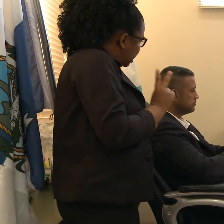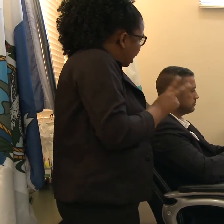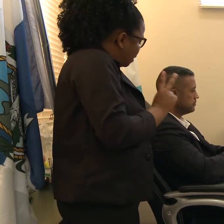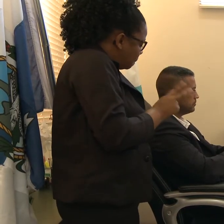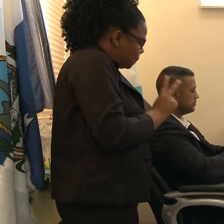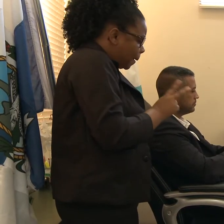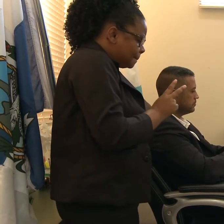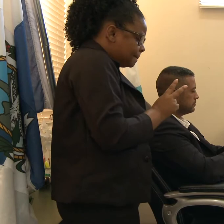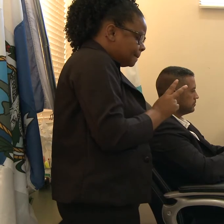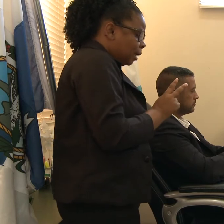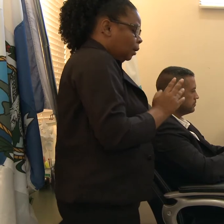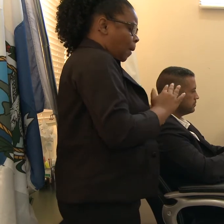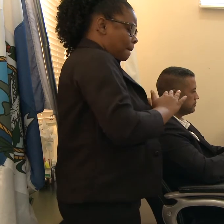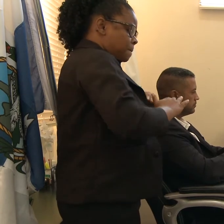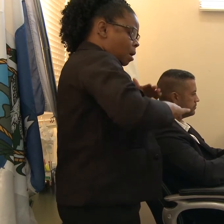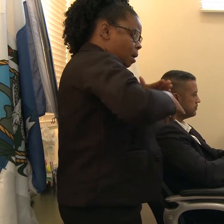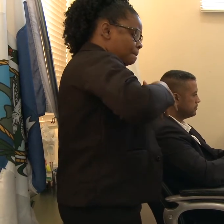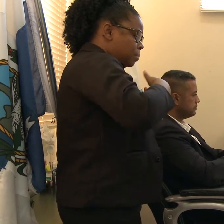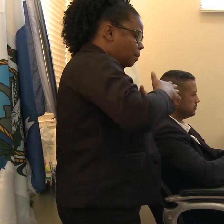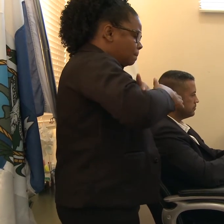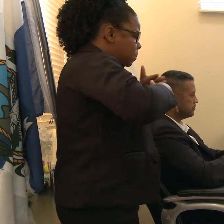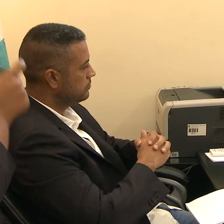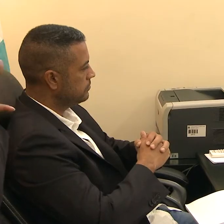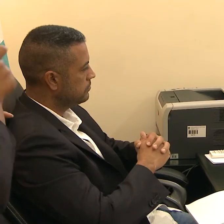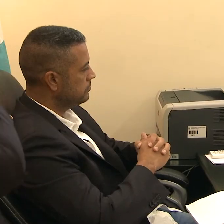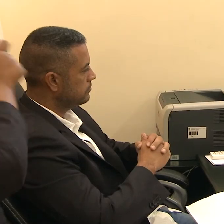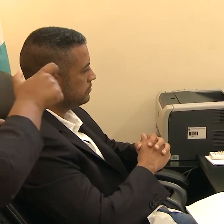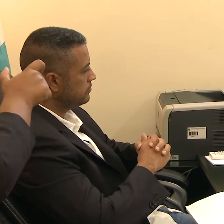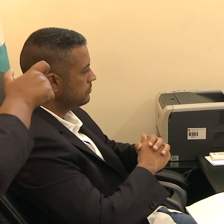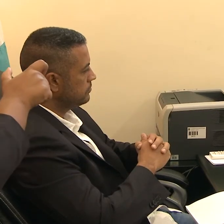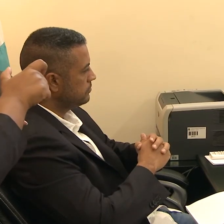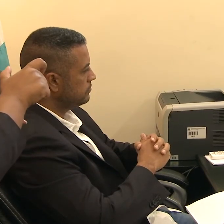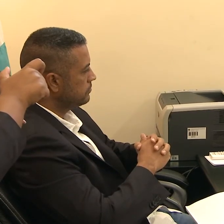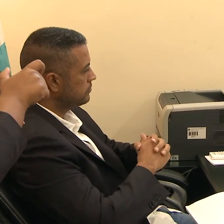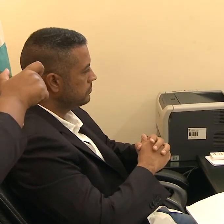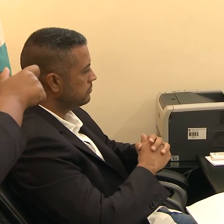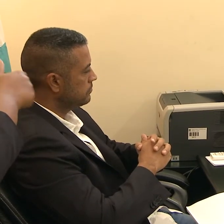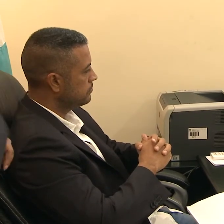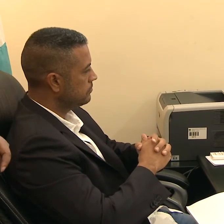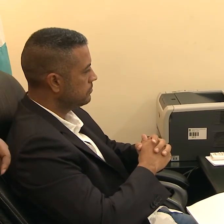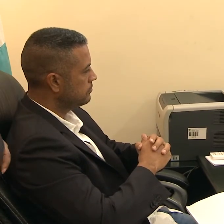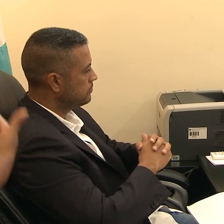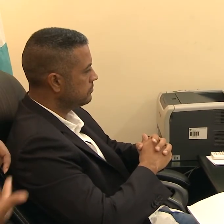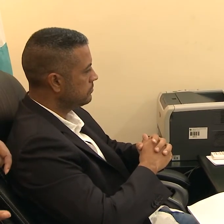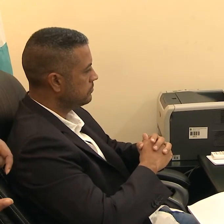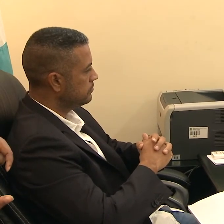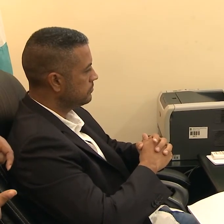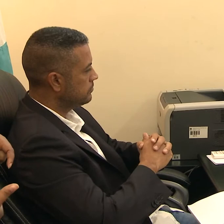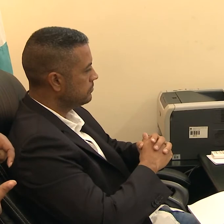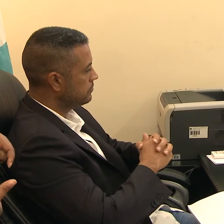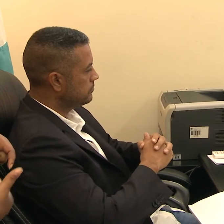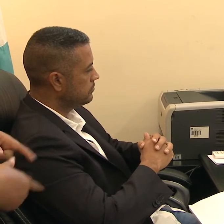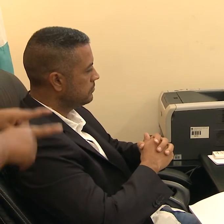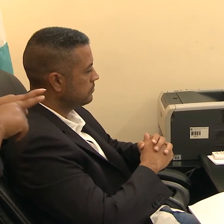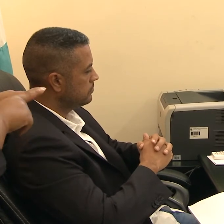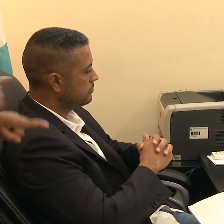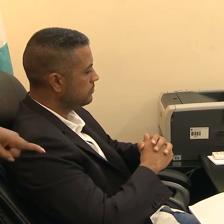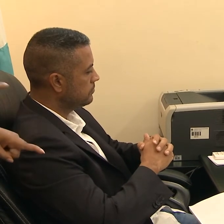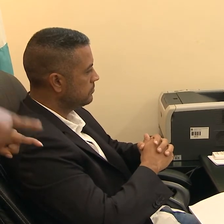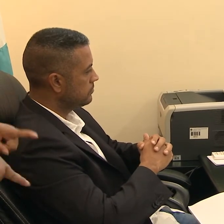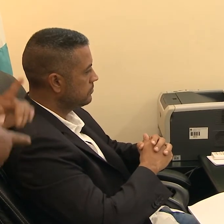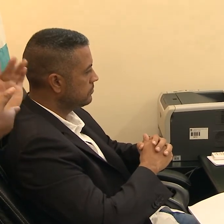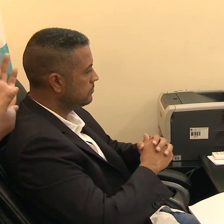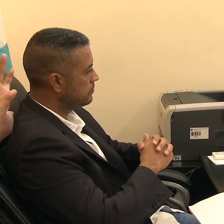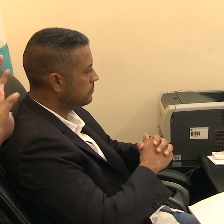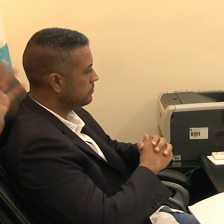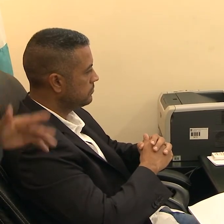orgulha bastante. Não só nós que somos aqui os vereadores, mas eu tenho certeza que a população toda. E é o público avisado